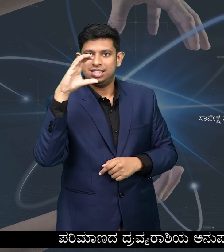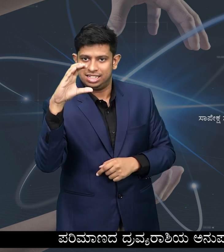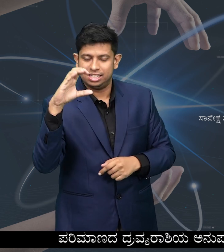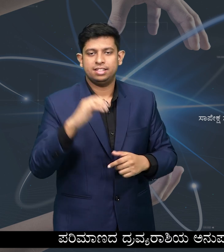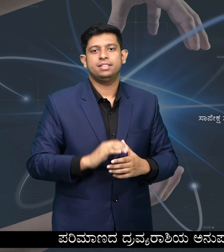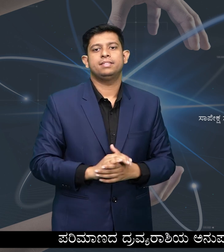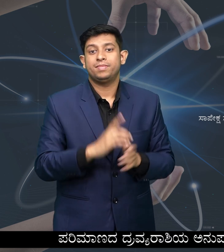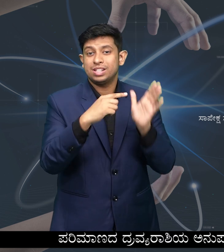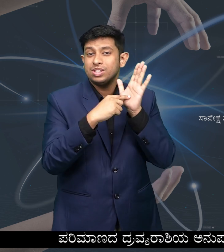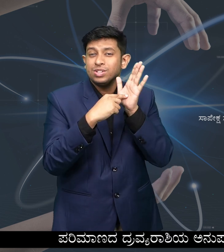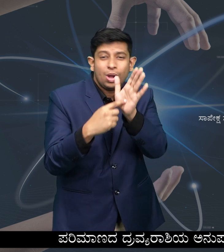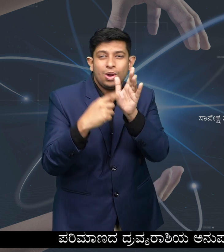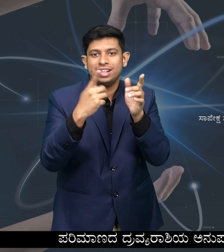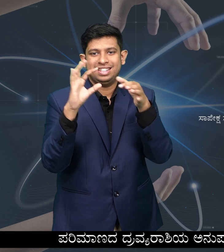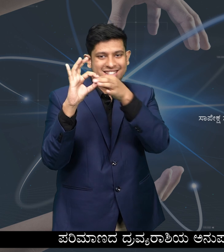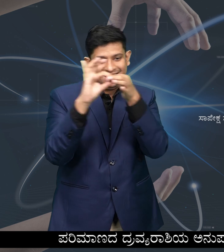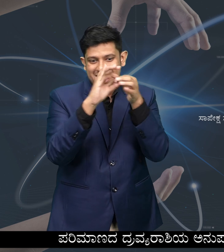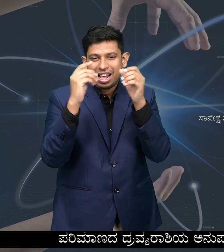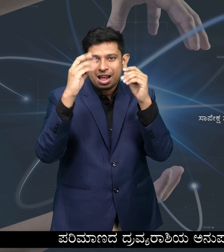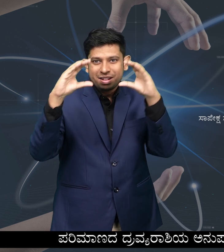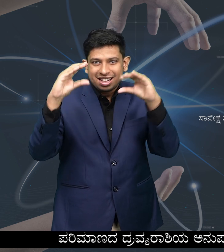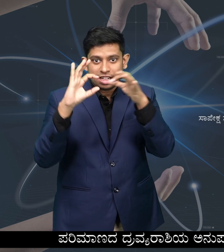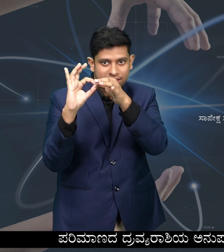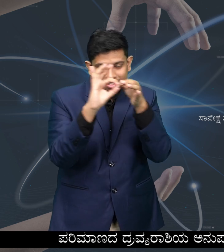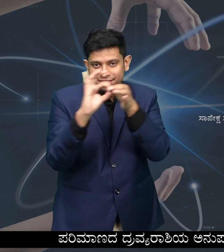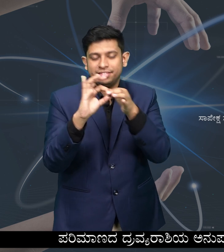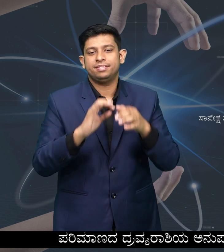ಅದರ ಸಾಪೇಕ್ಷ ಸಾಂದ್ರತೆಯನ್ನ ಸೂಚಿಸುತ್ತೆ.